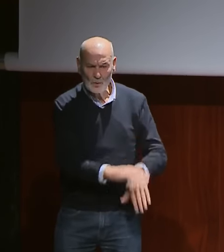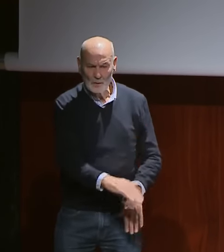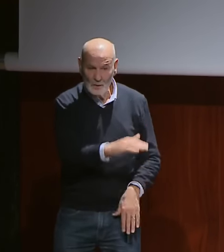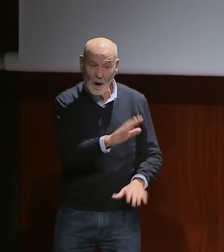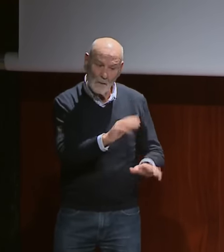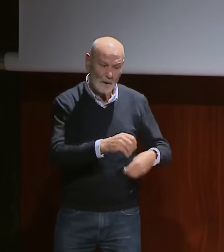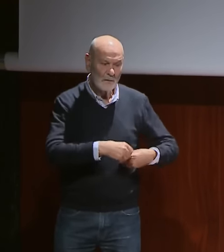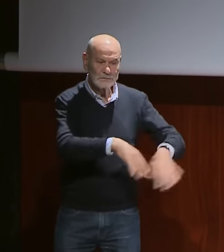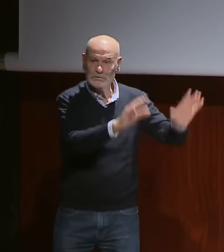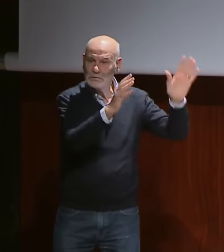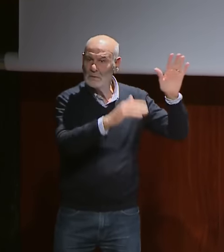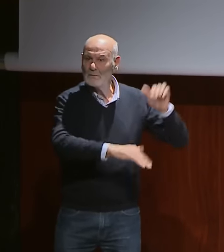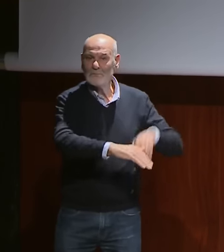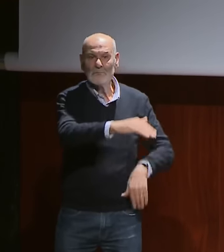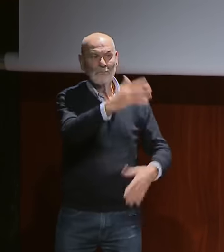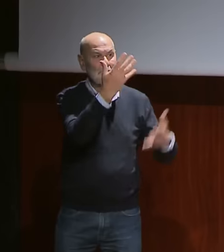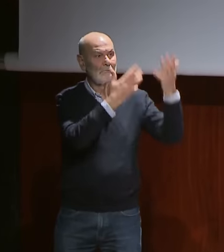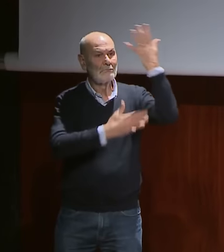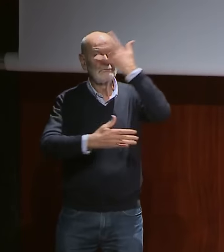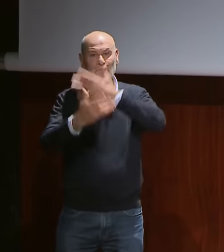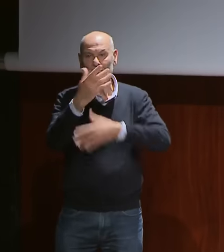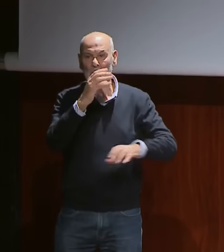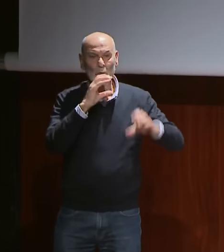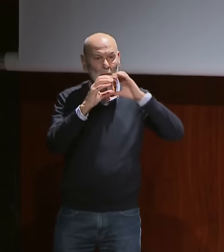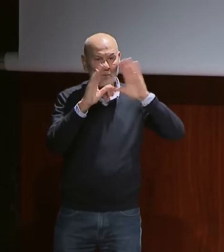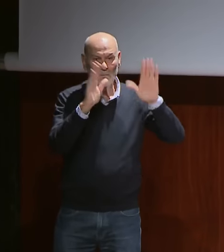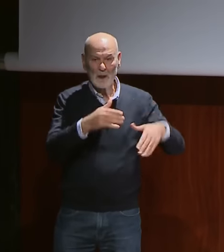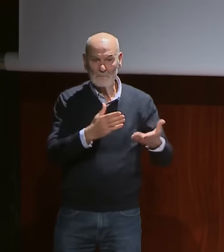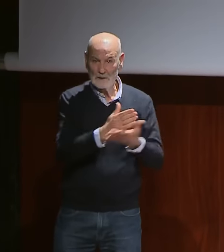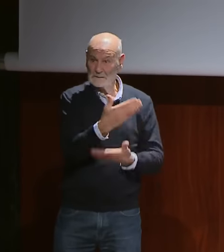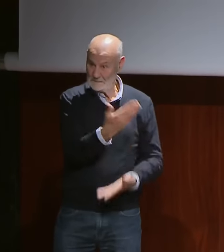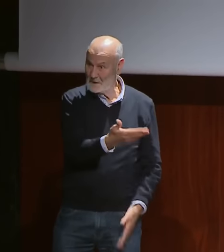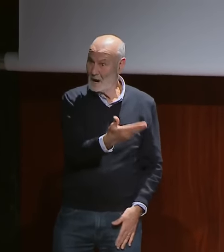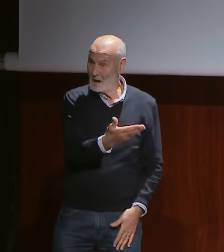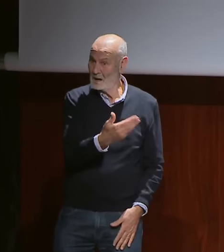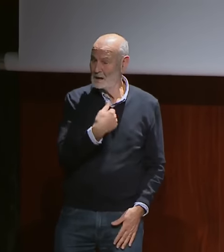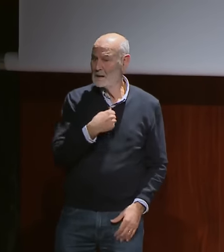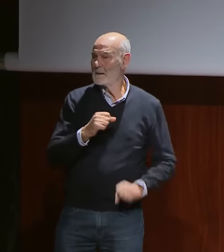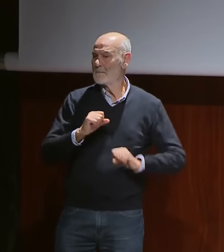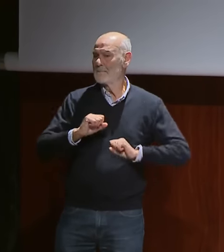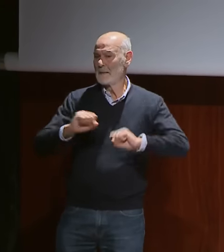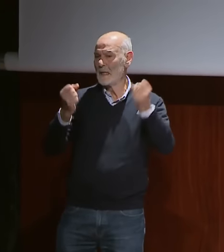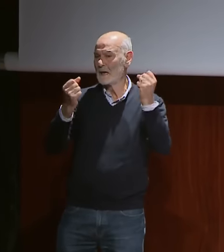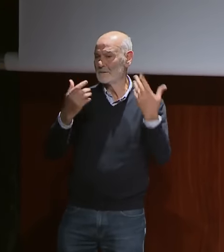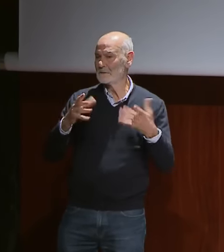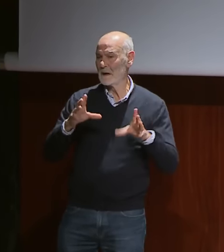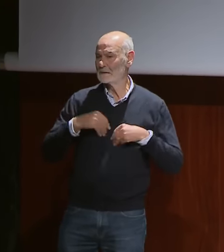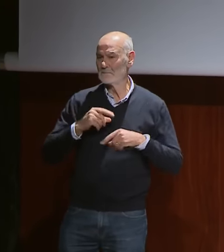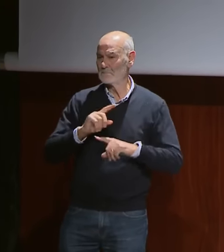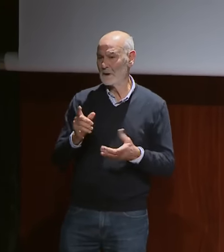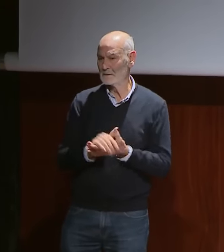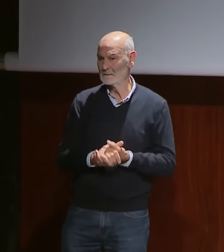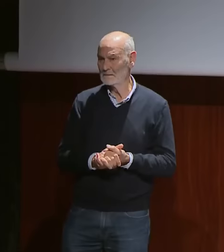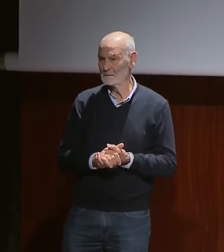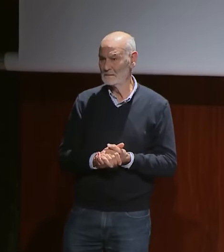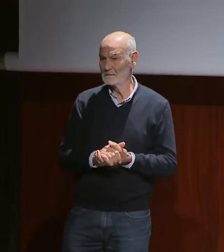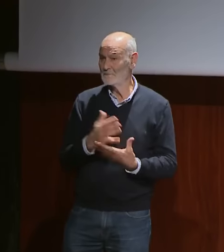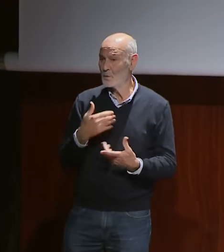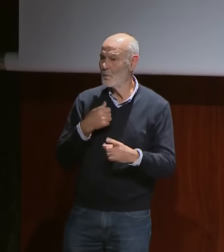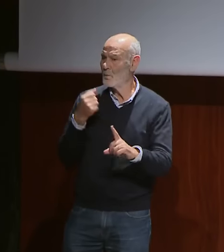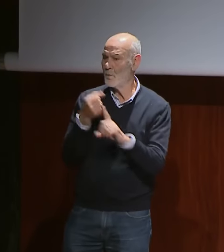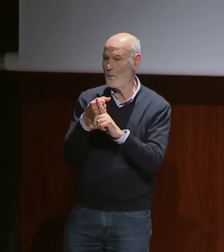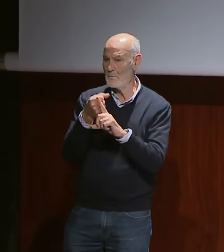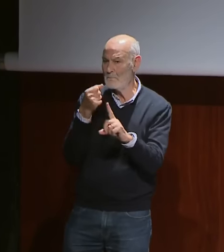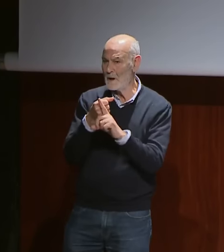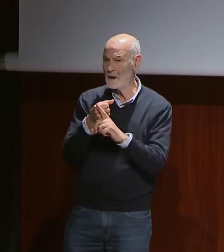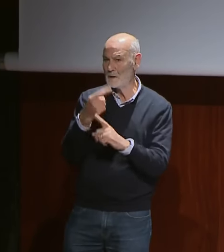qui sont après leur identité. Il y a les enfants sourds qui sont dans les écoles. Où on ne leur donne pas de modèle, où ils n'ont